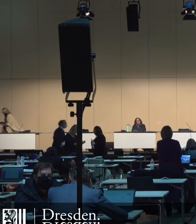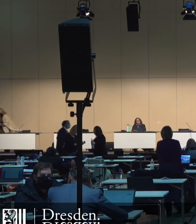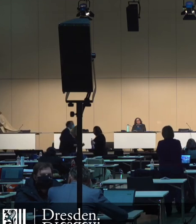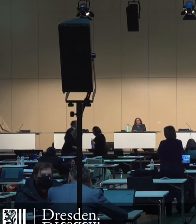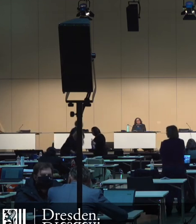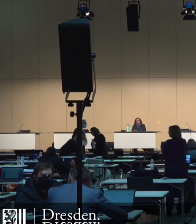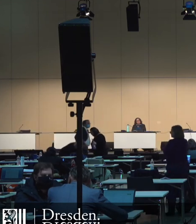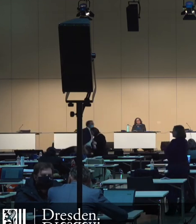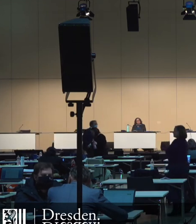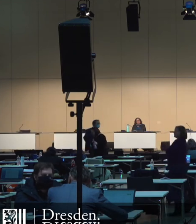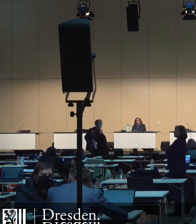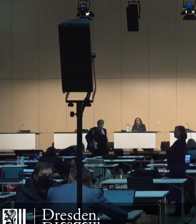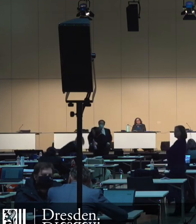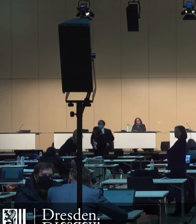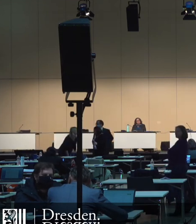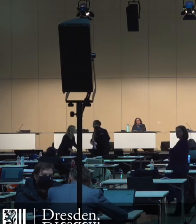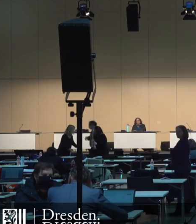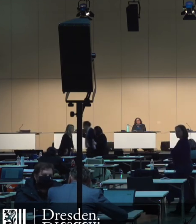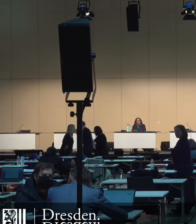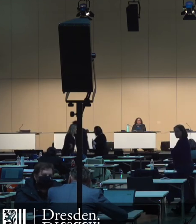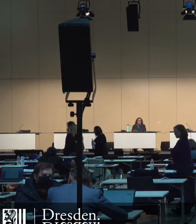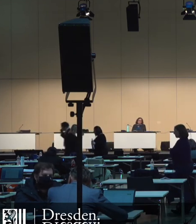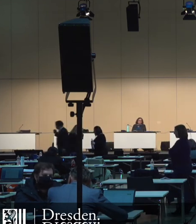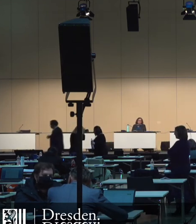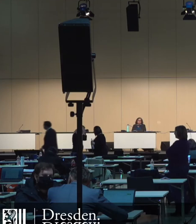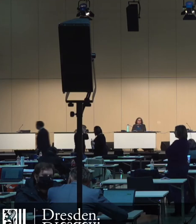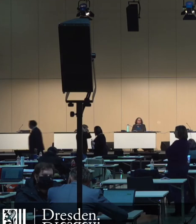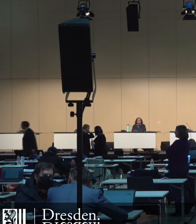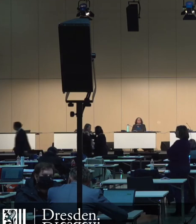So, meine Damen, meine Herren, können wir fortsetzen mit der Sitzung?